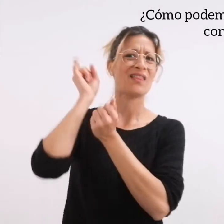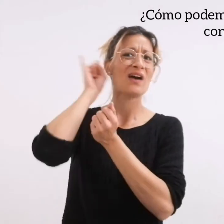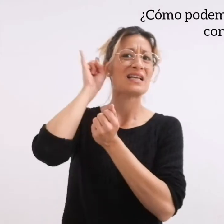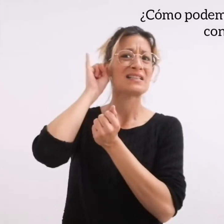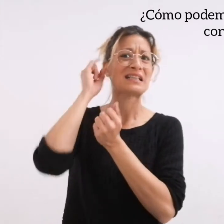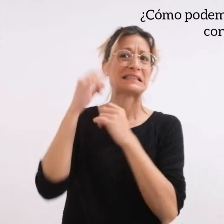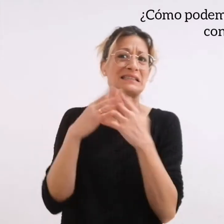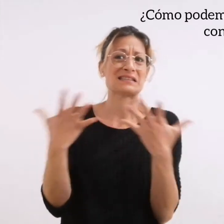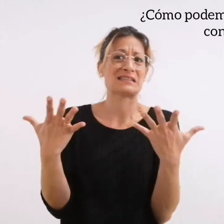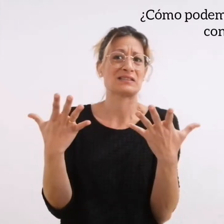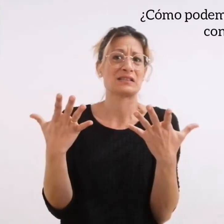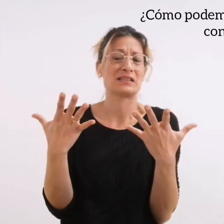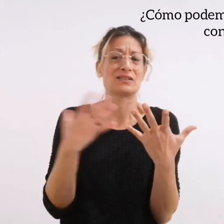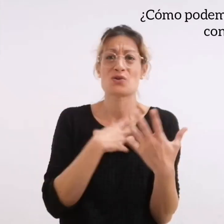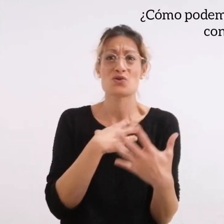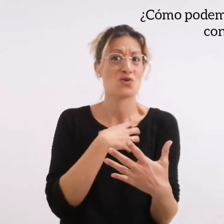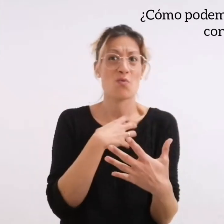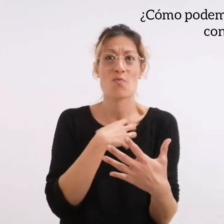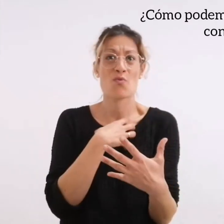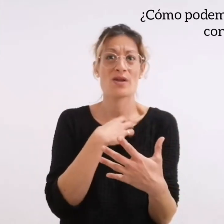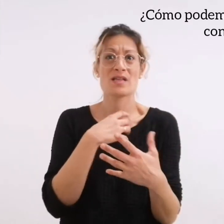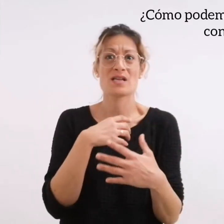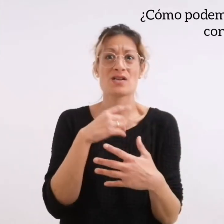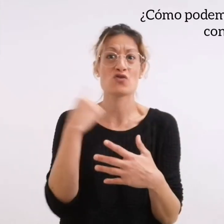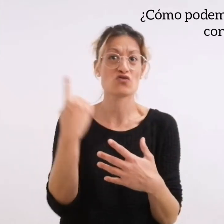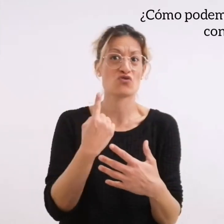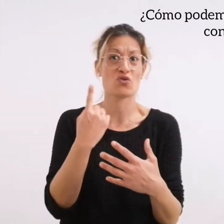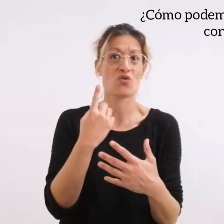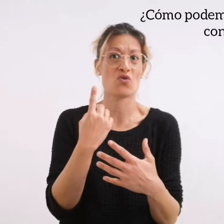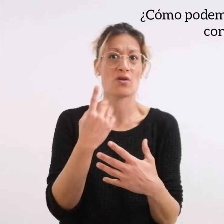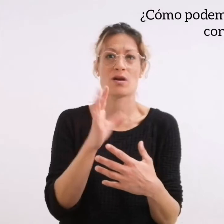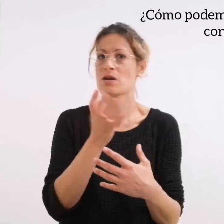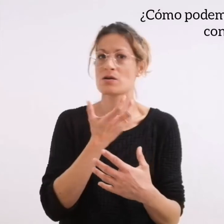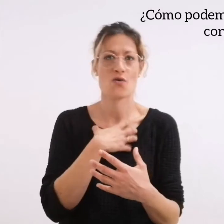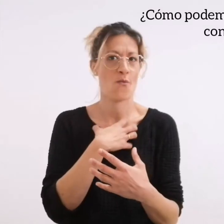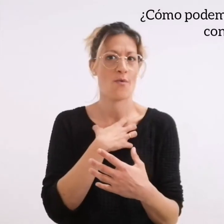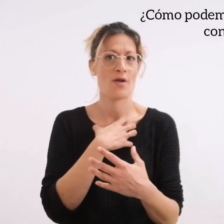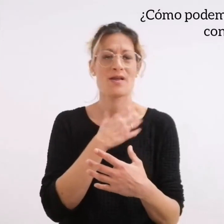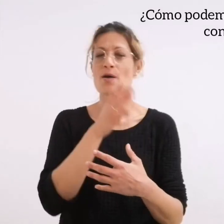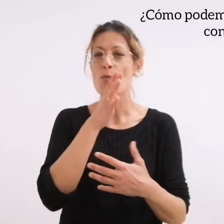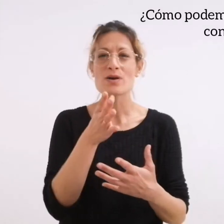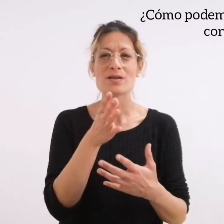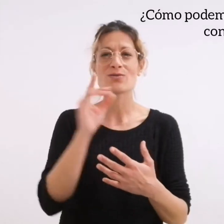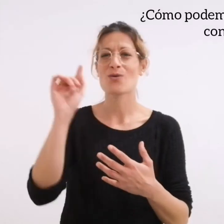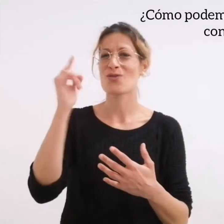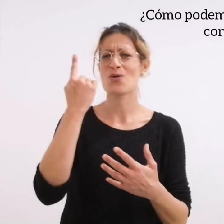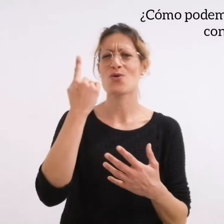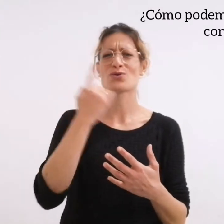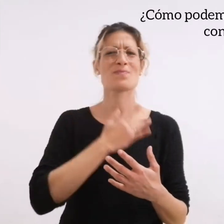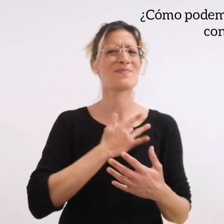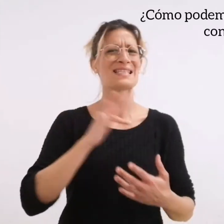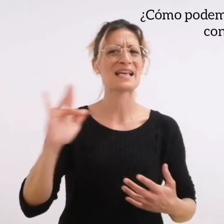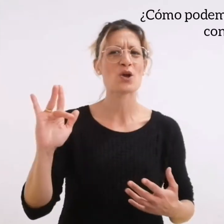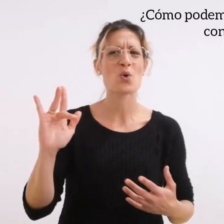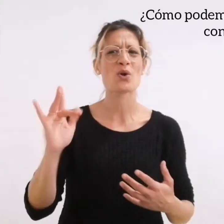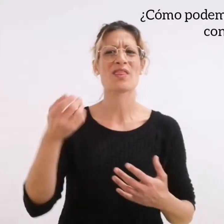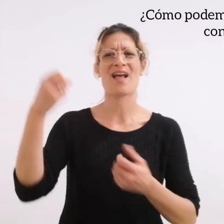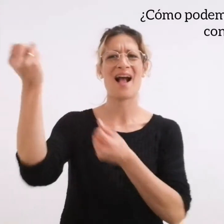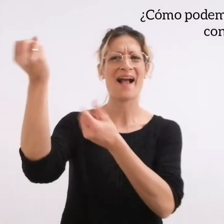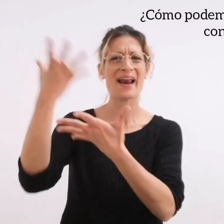puede encontrarse por sí mismo. Por eso Dios, en su misericordia, en su gracia, Él